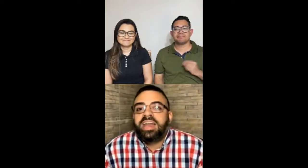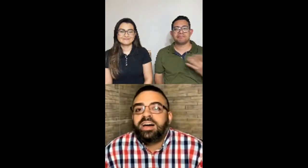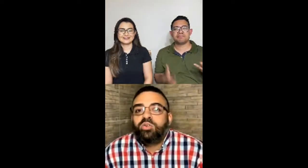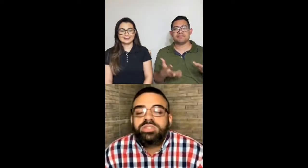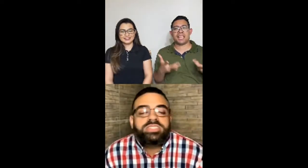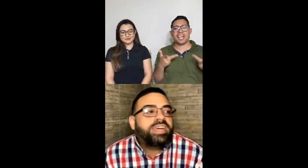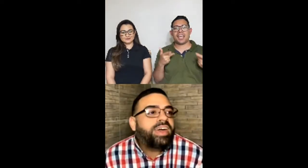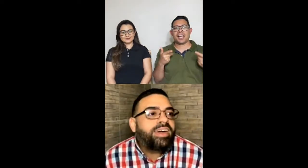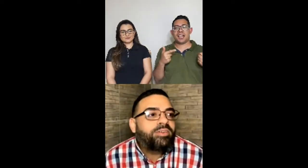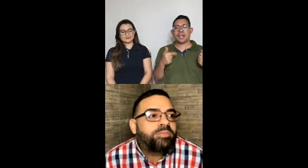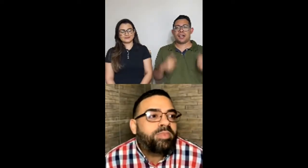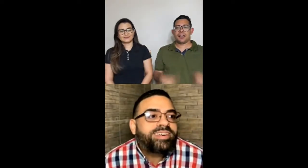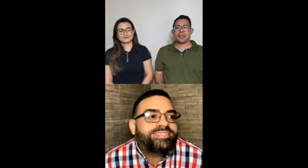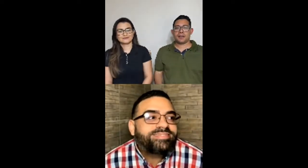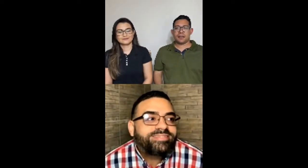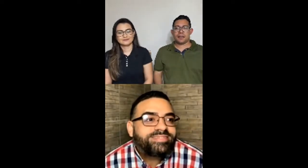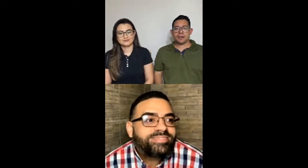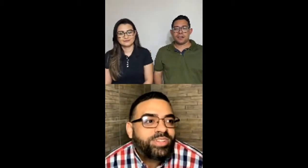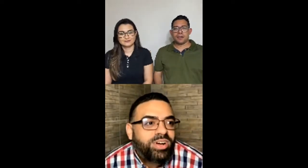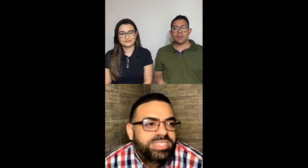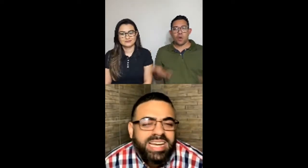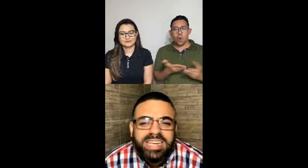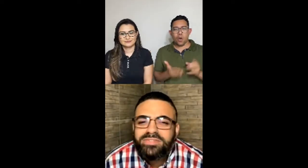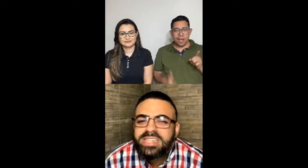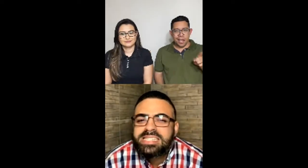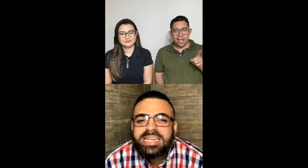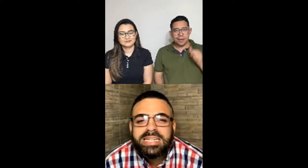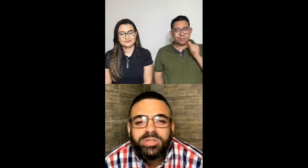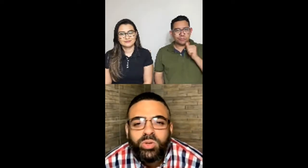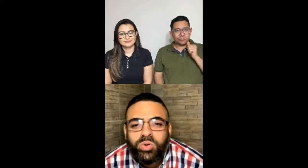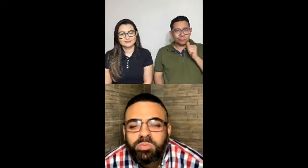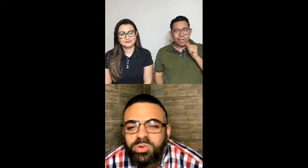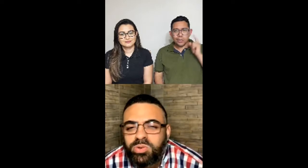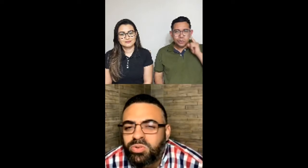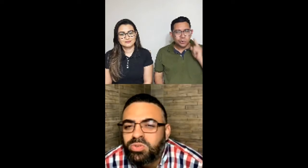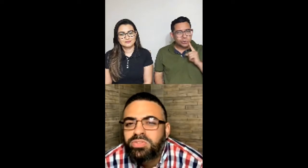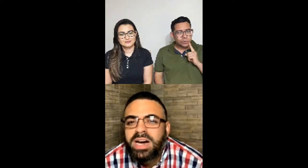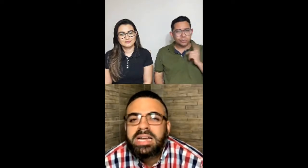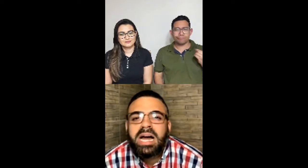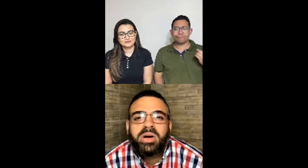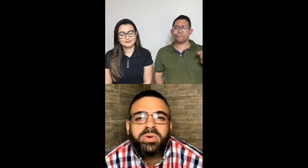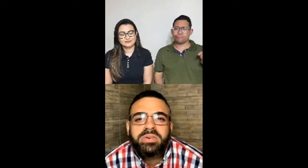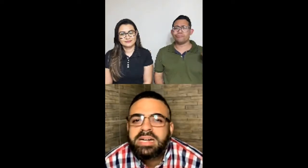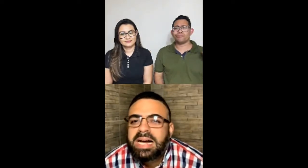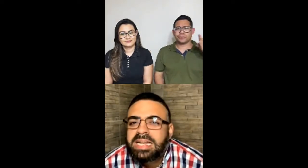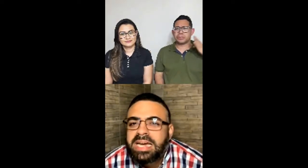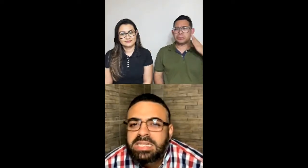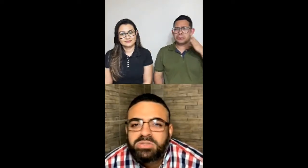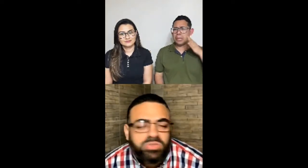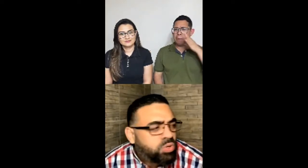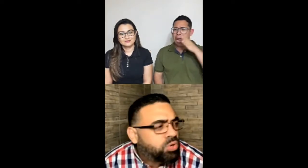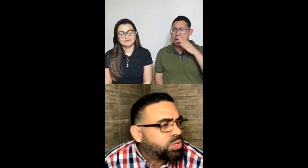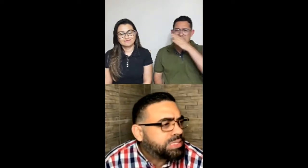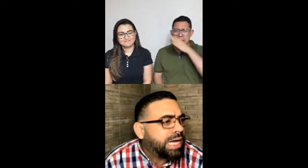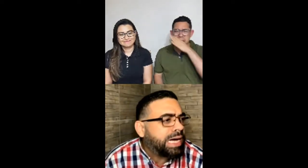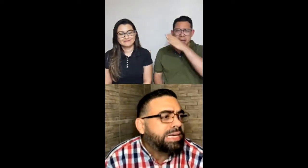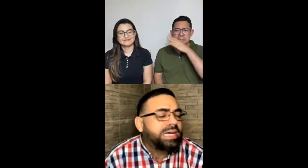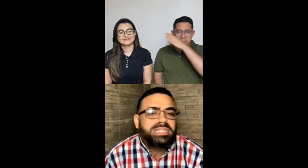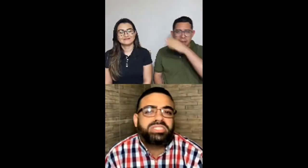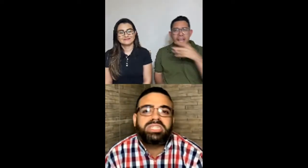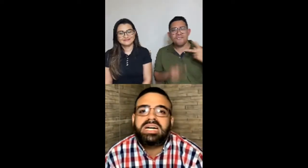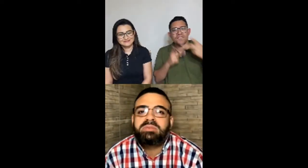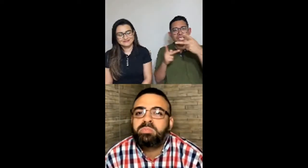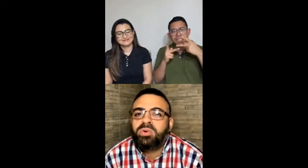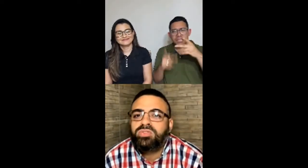aquilo ali, para mim foi assim, fechou o ciclo. Ela hoje é uma... Nossa, é que visita